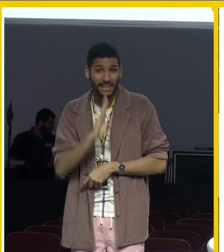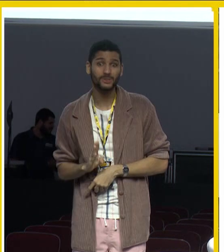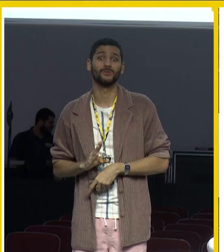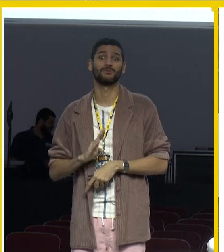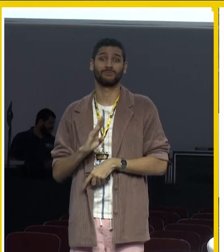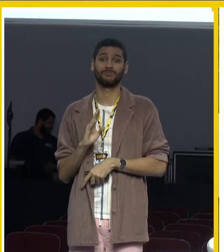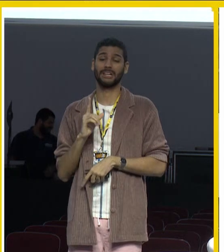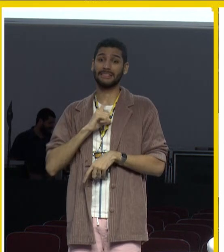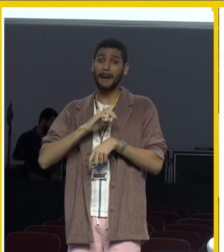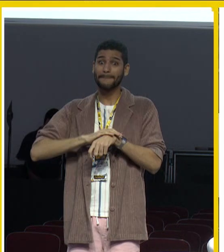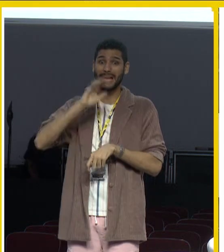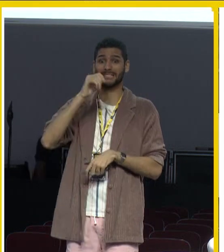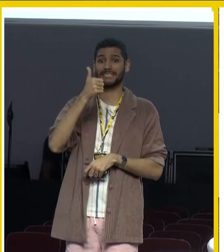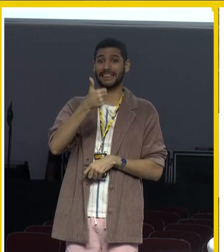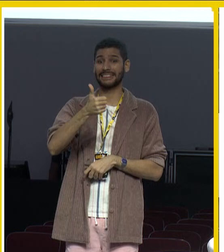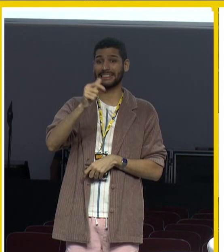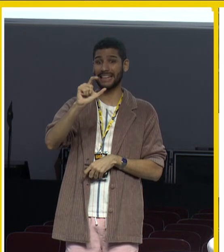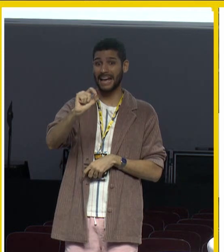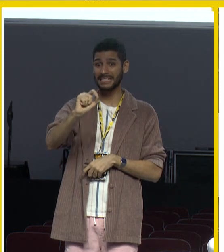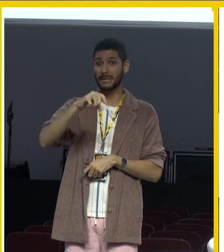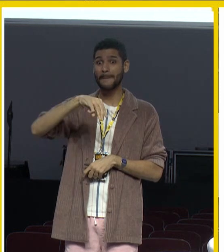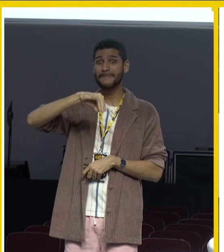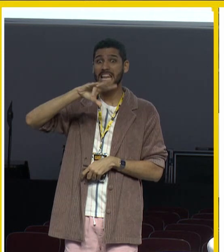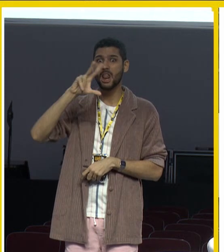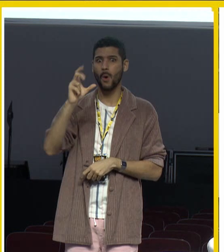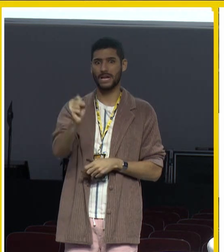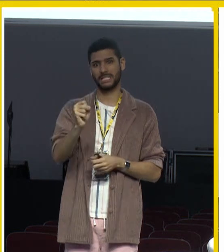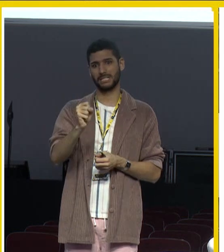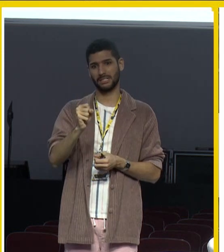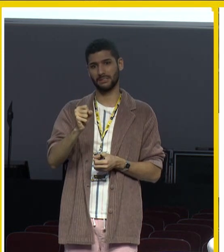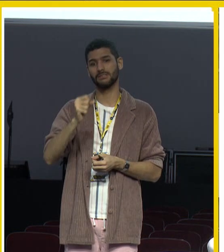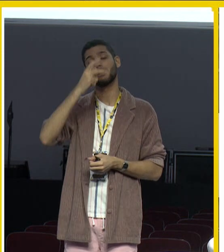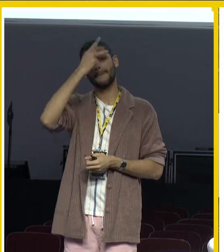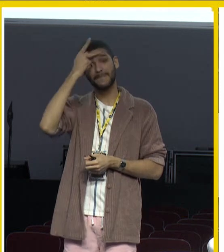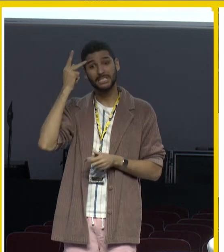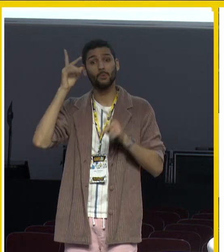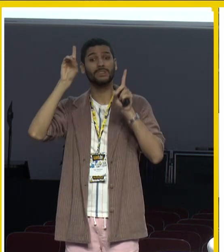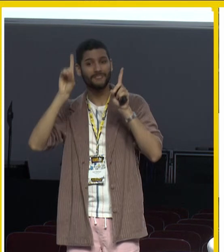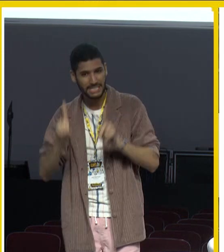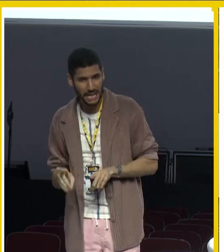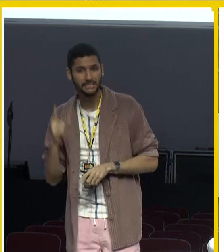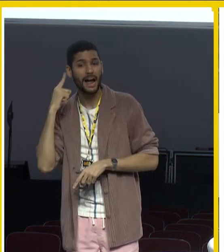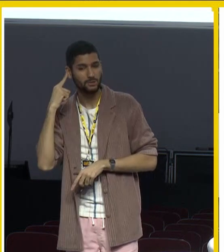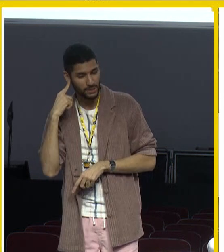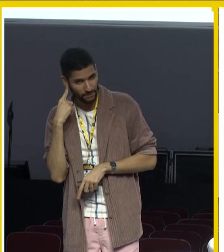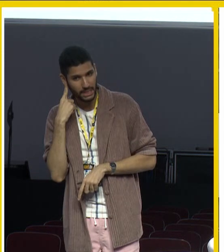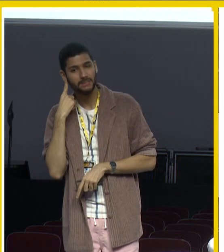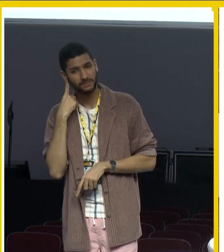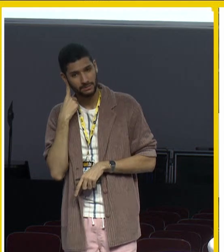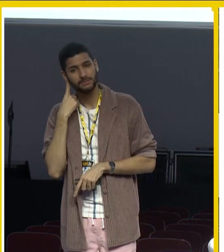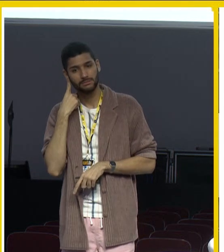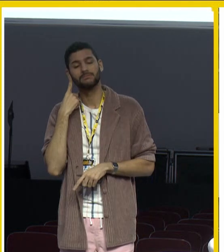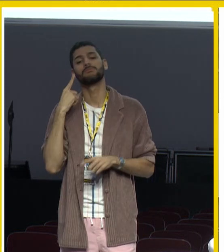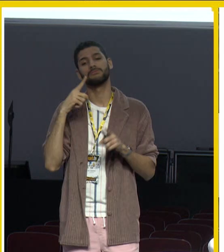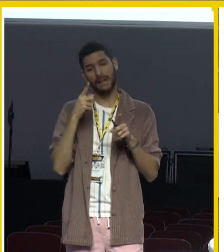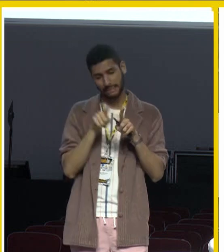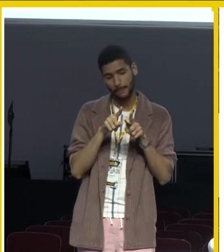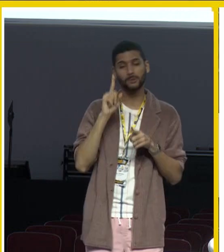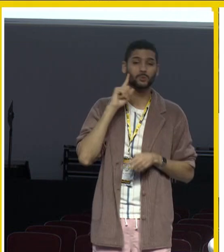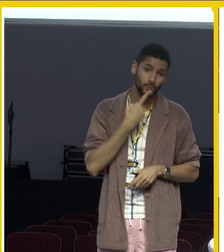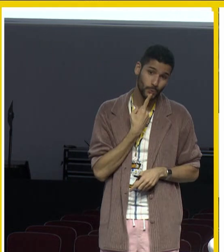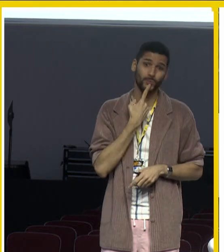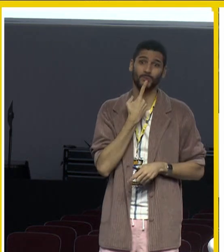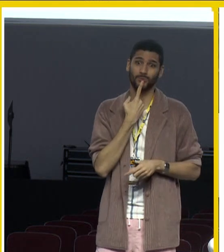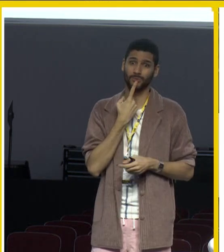mas aqui no brasil nós temos mais de 10 milhões de surdos mais 10 milhões de pessoas